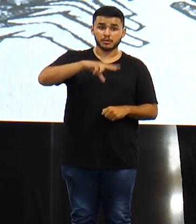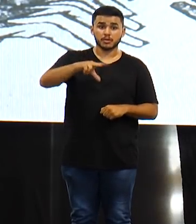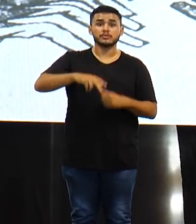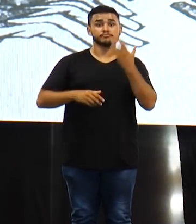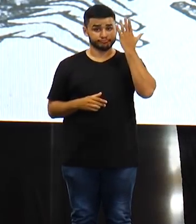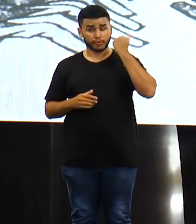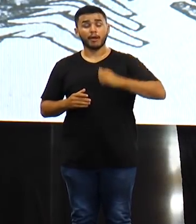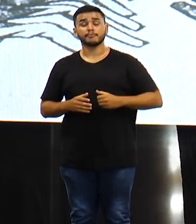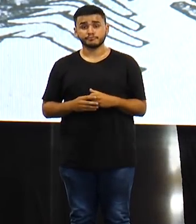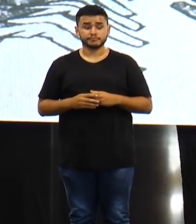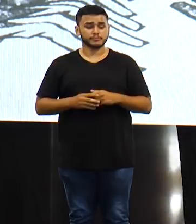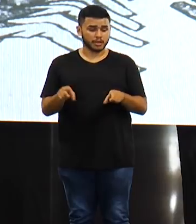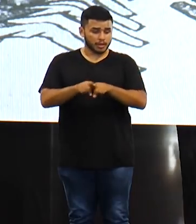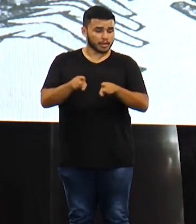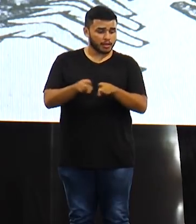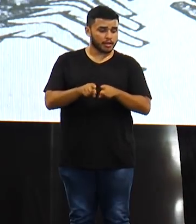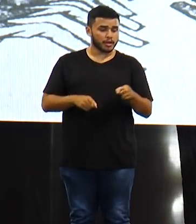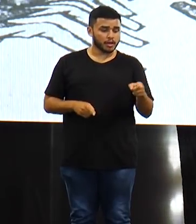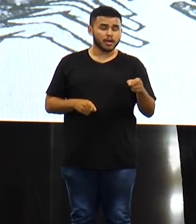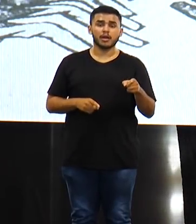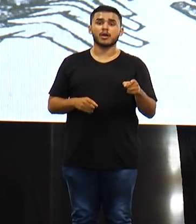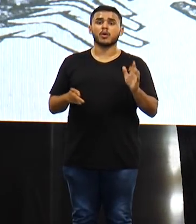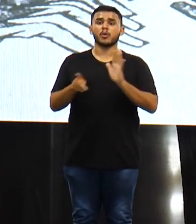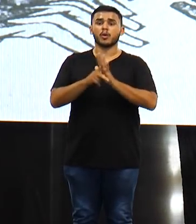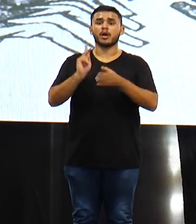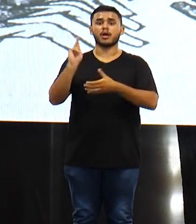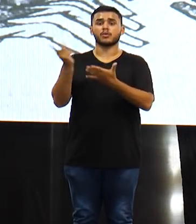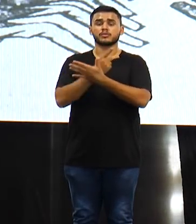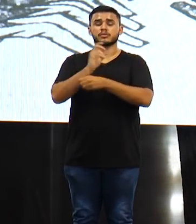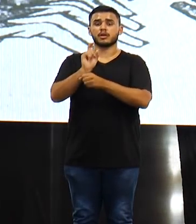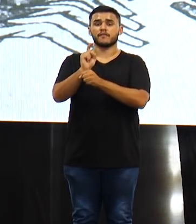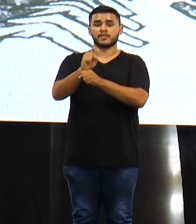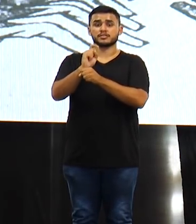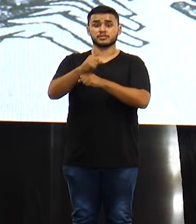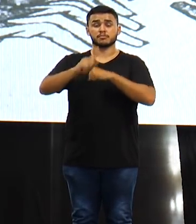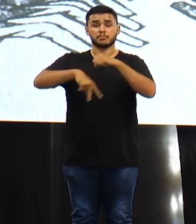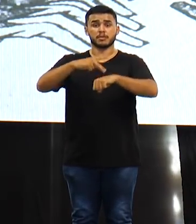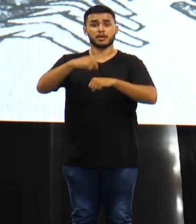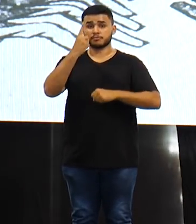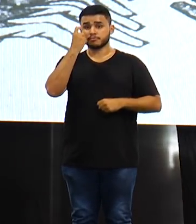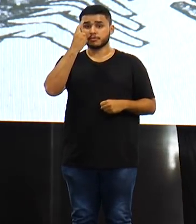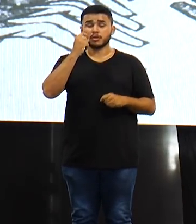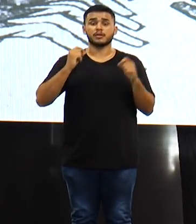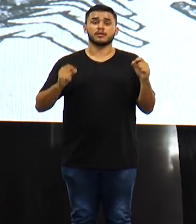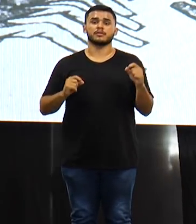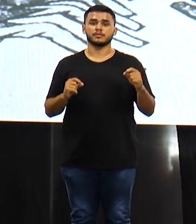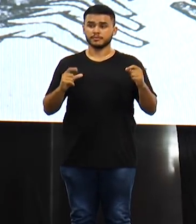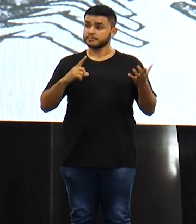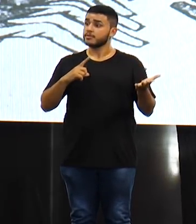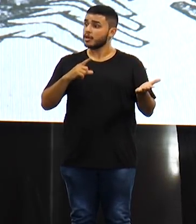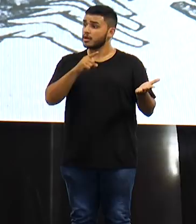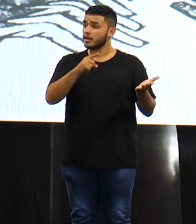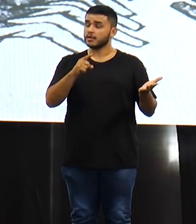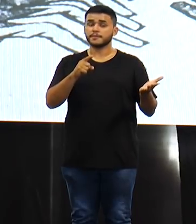não falarmos sobre o fascismo espanhol, que também esse ano comemora a